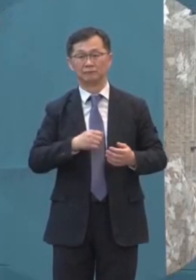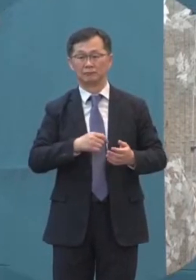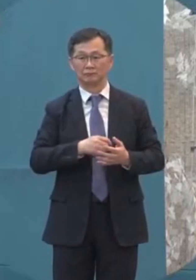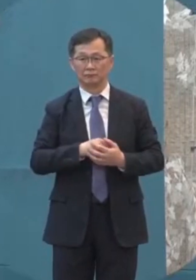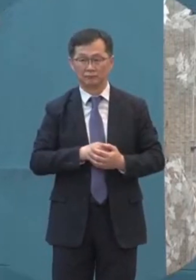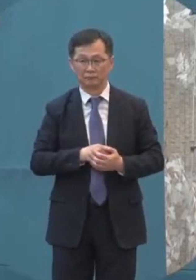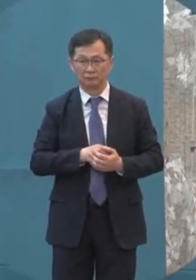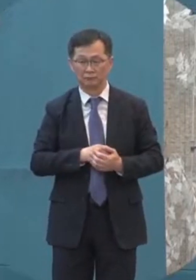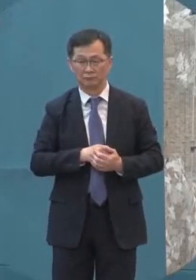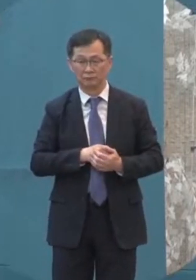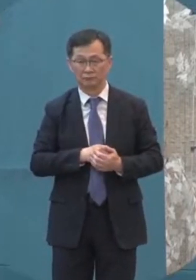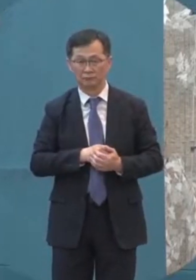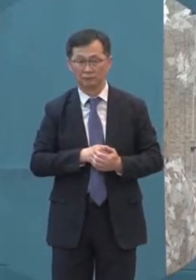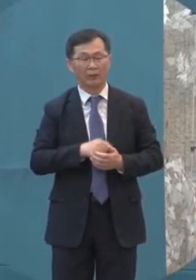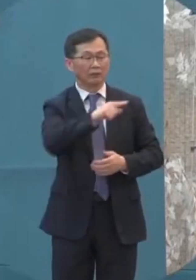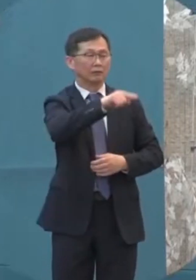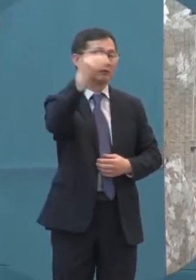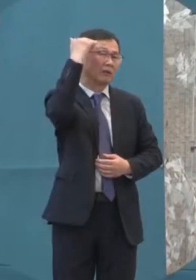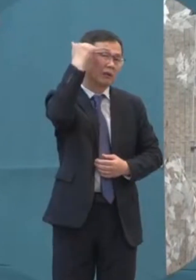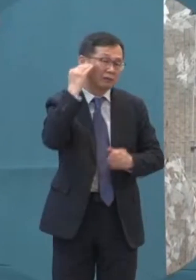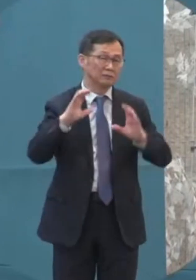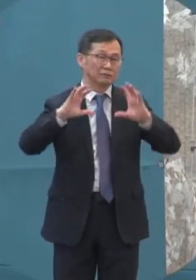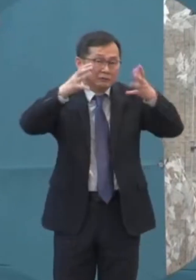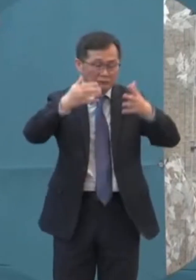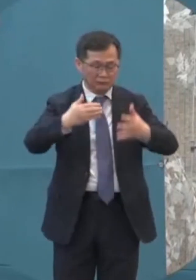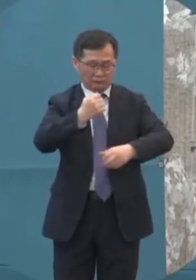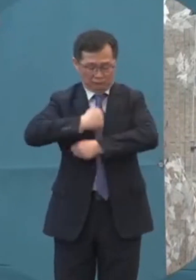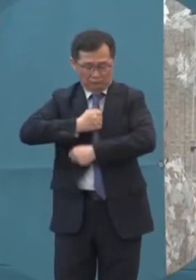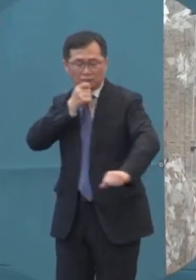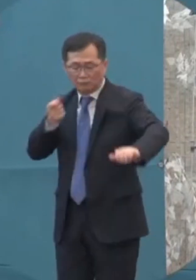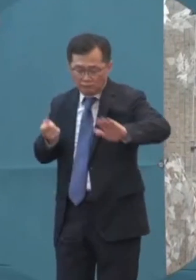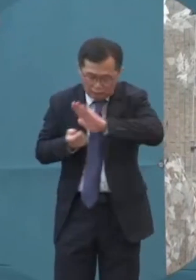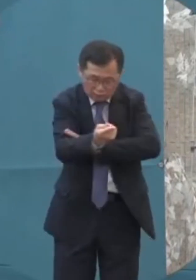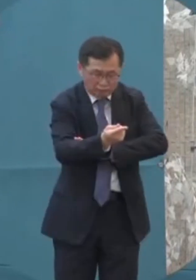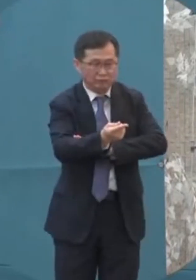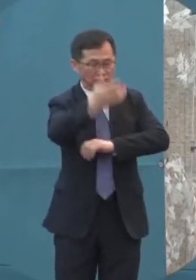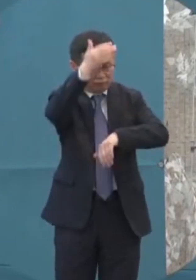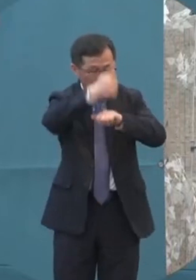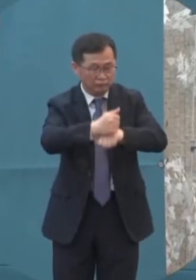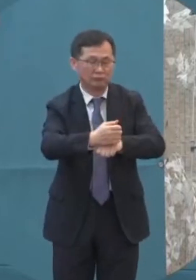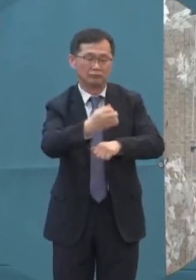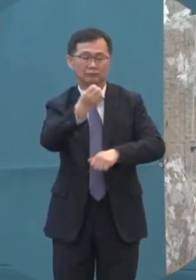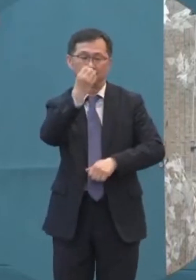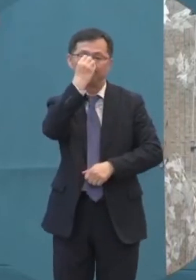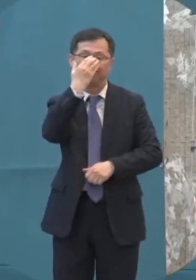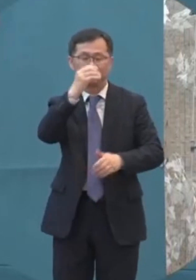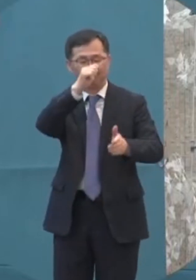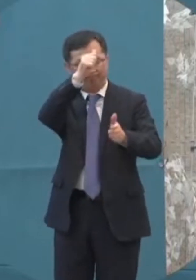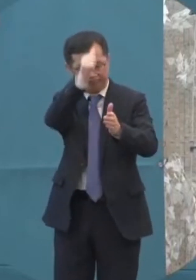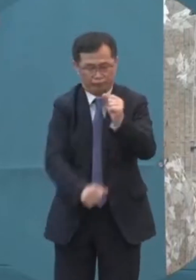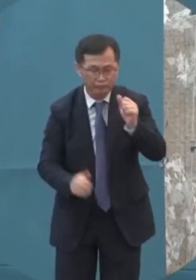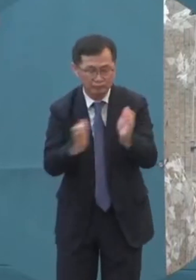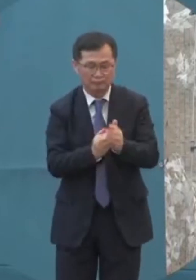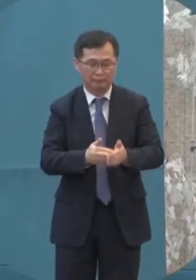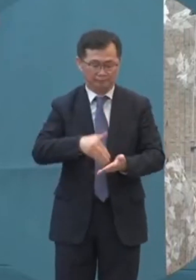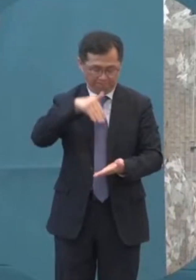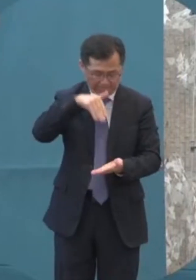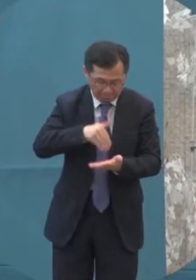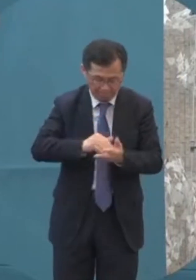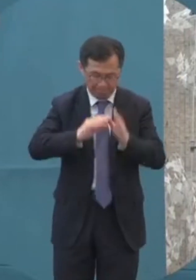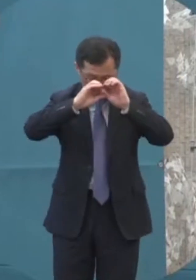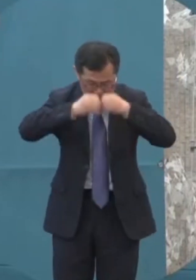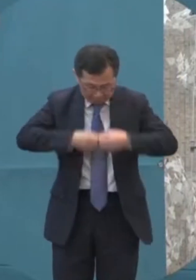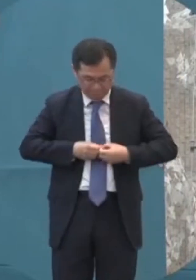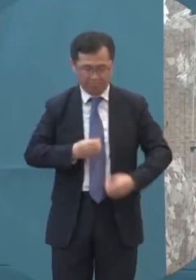BTS가 노래 부르던 그 대한민국을 계엄령이 선포되는 나라로 추락시켰으면 처절하게 반성하고 국민